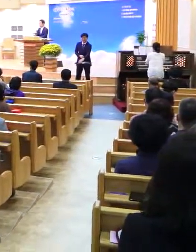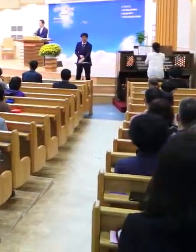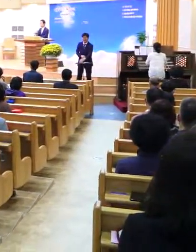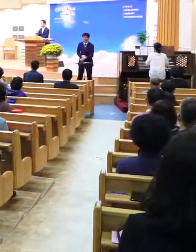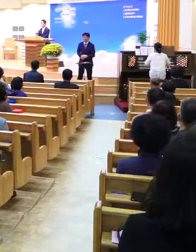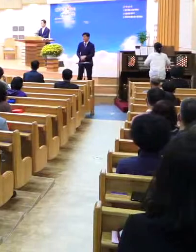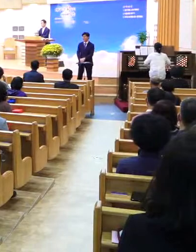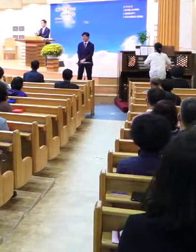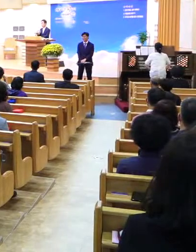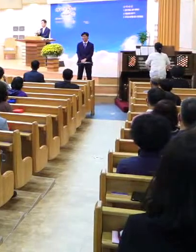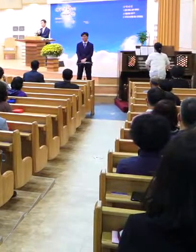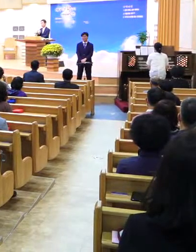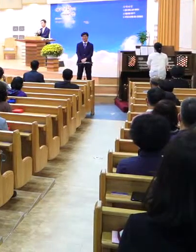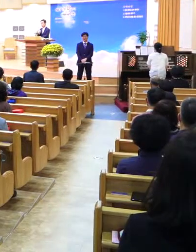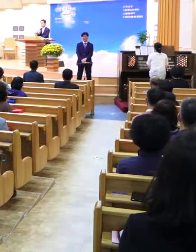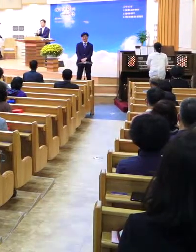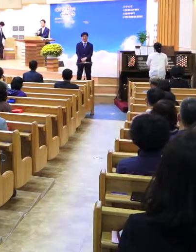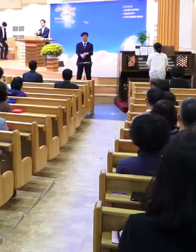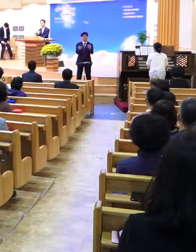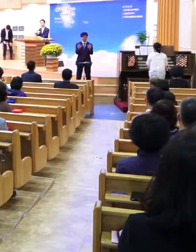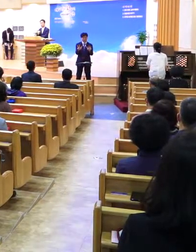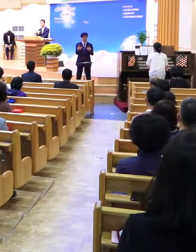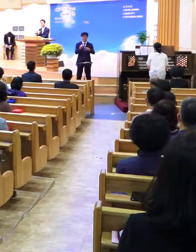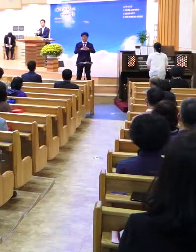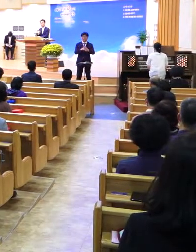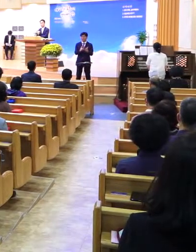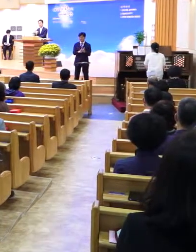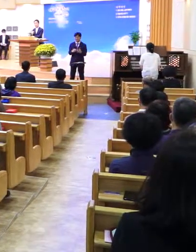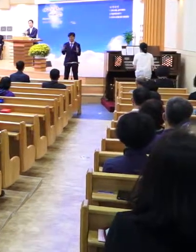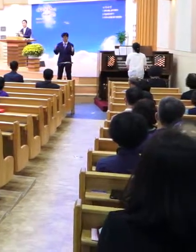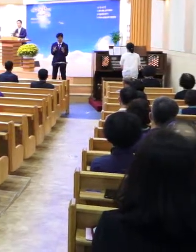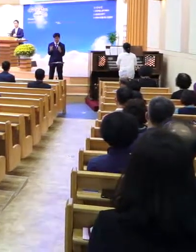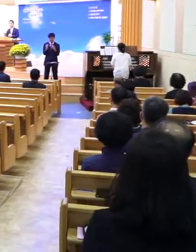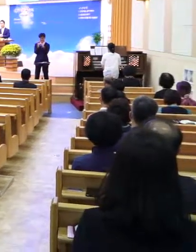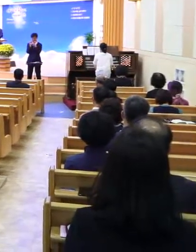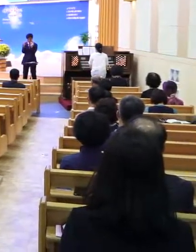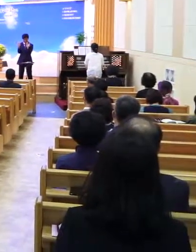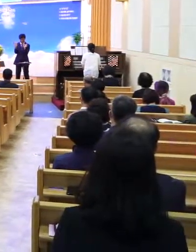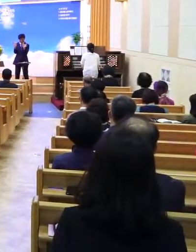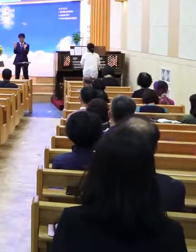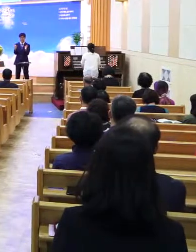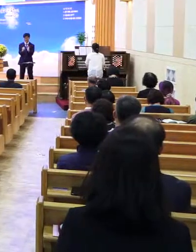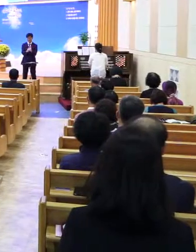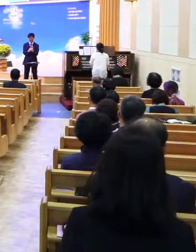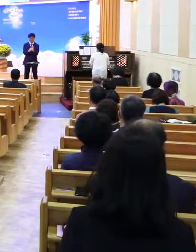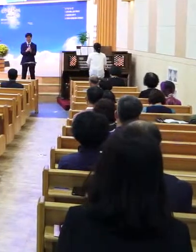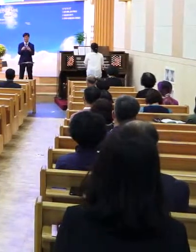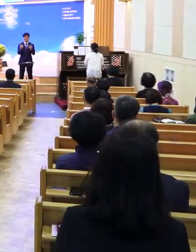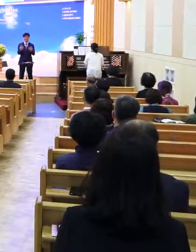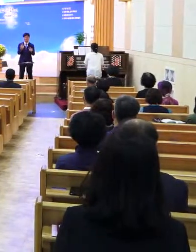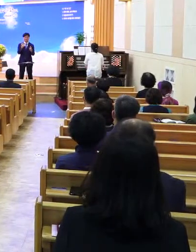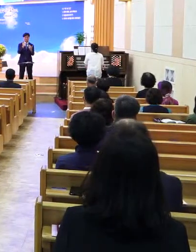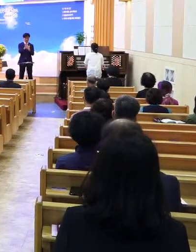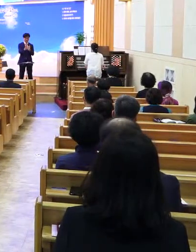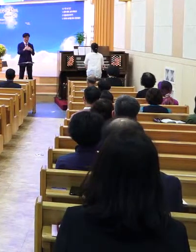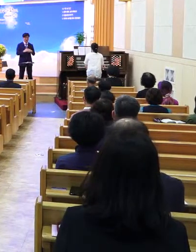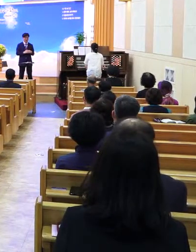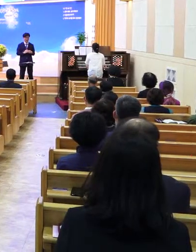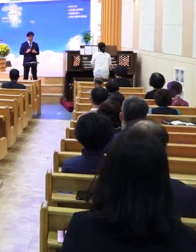여러분, 지금 정말 마음을 다하고 목소리를 높여서 외치신 대로 오늘 이후의 삶 속에서 열심으로